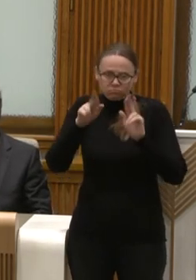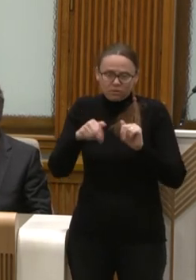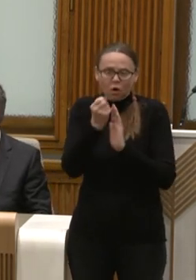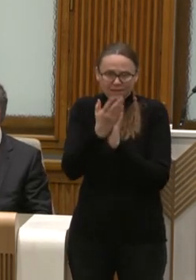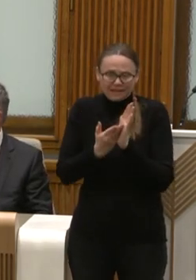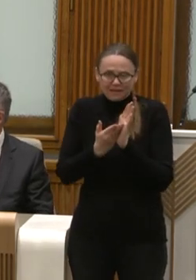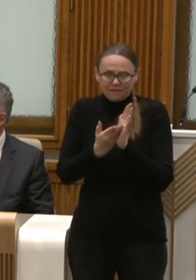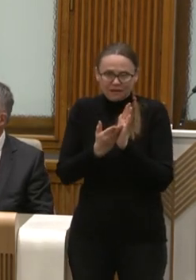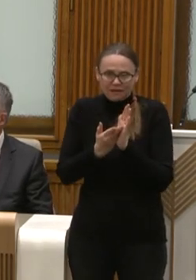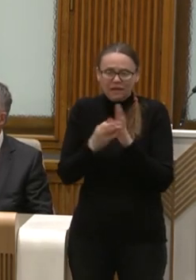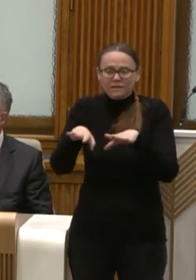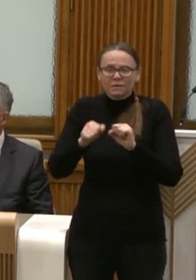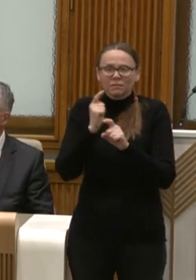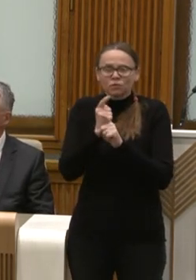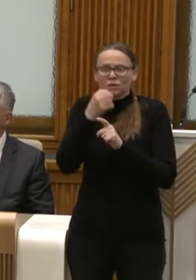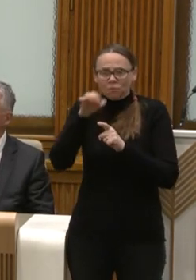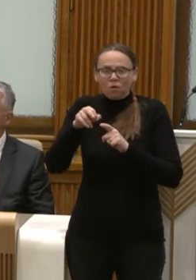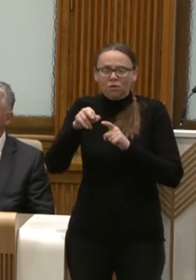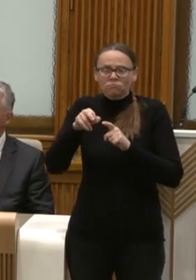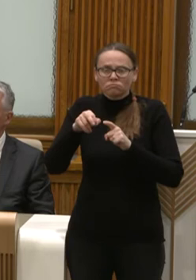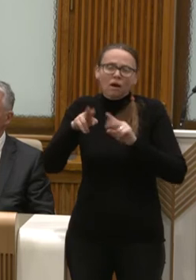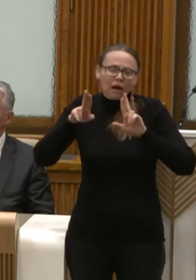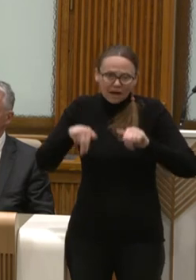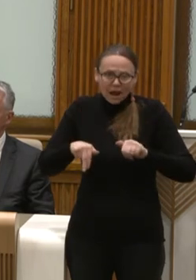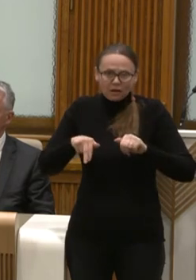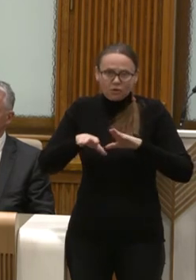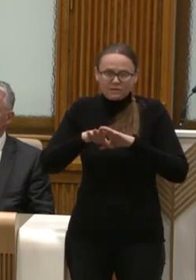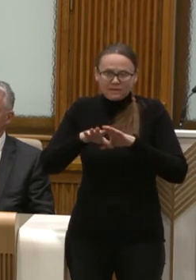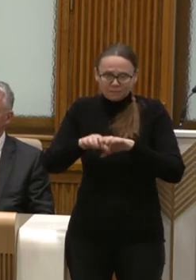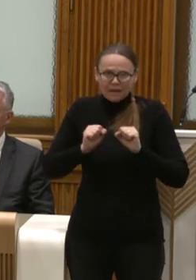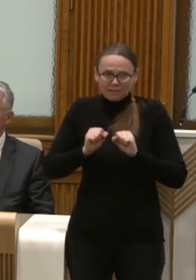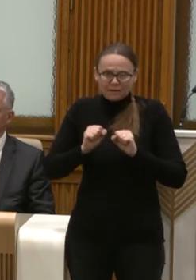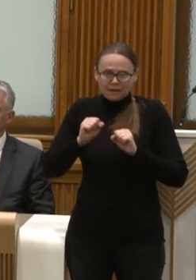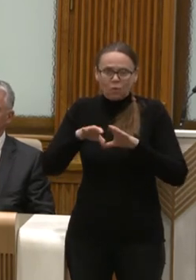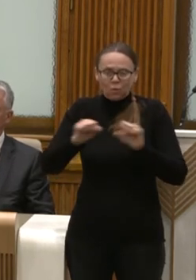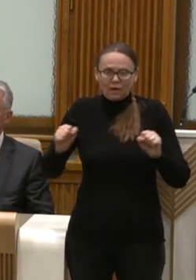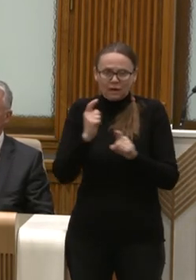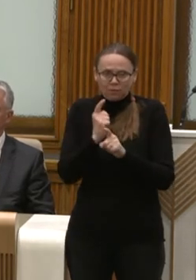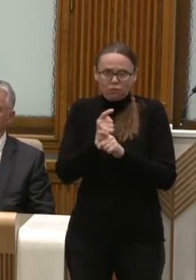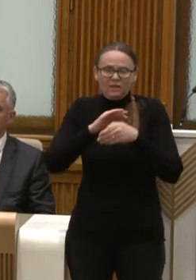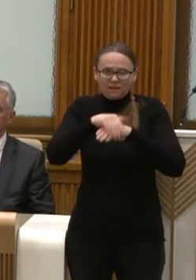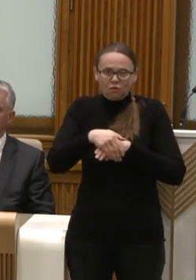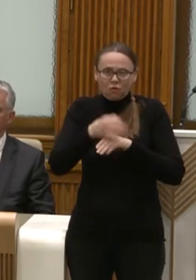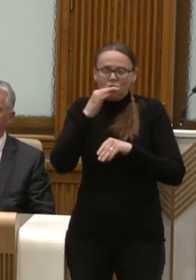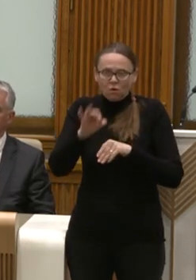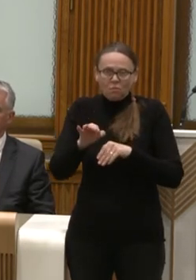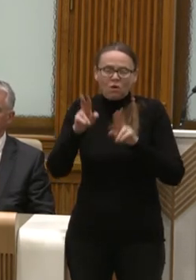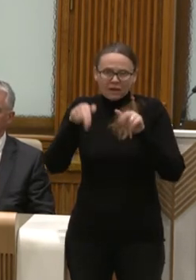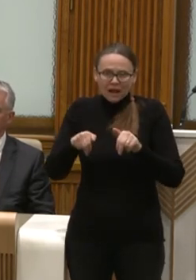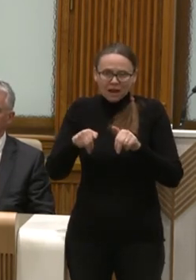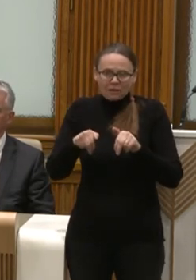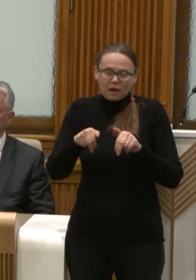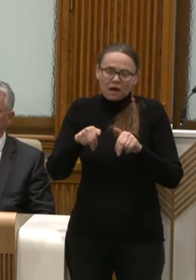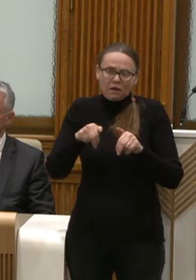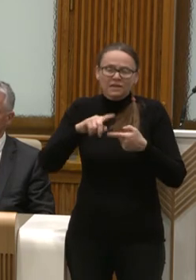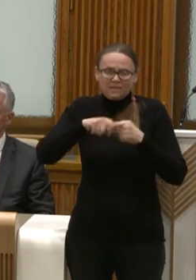sprejemanje ukrepov. Tudi bolj realno razporejanje resursov, ki so na razpolago, in tudi bolj realno